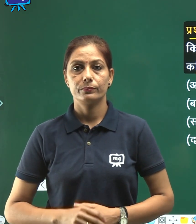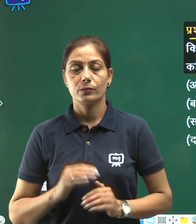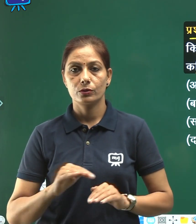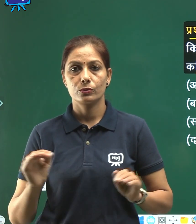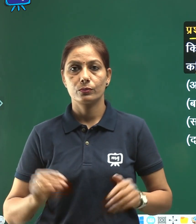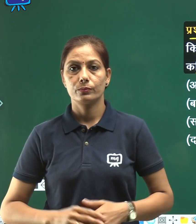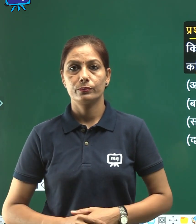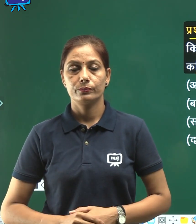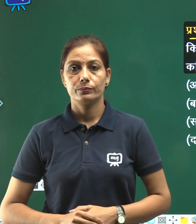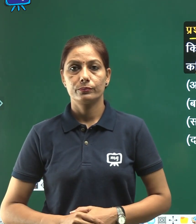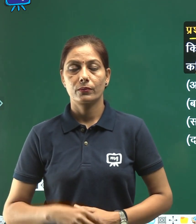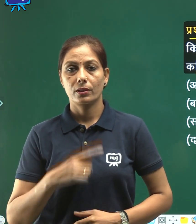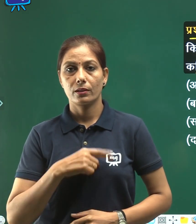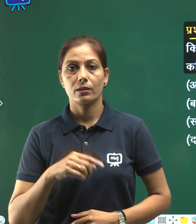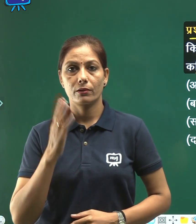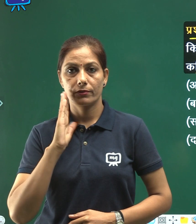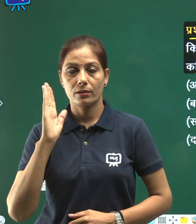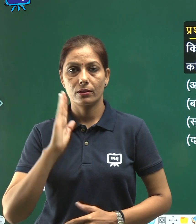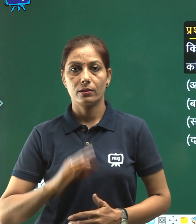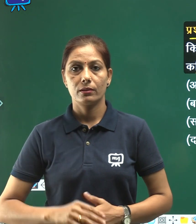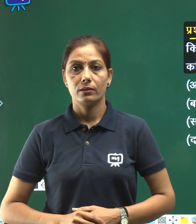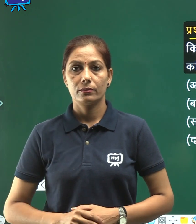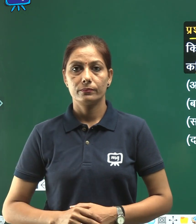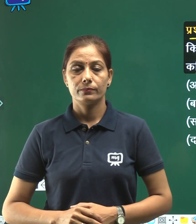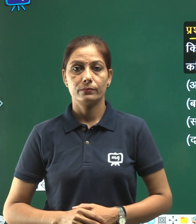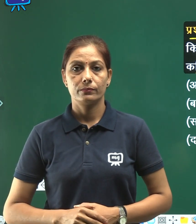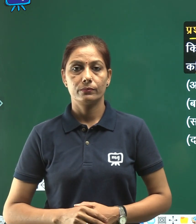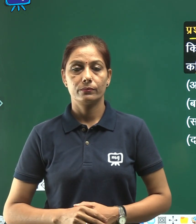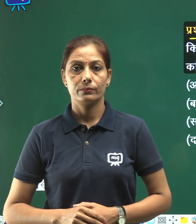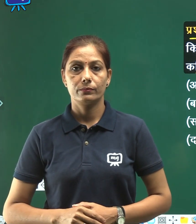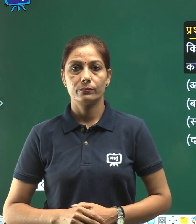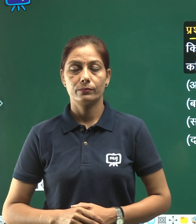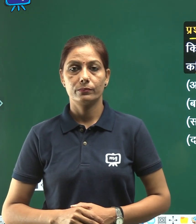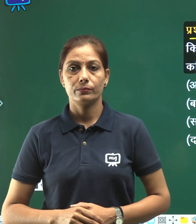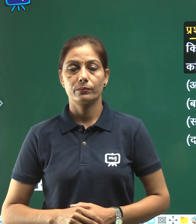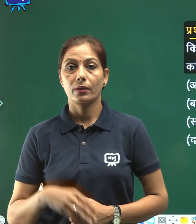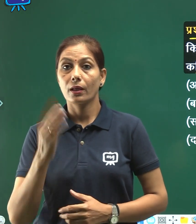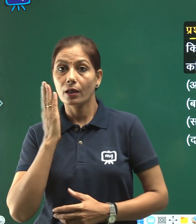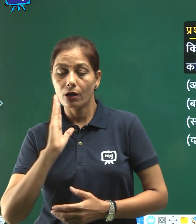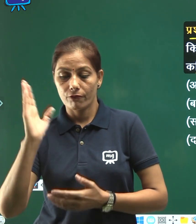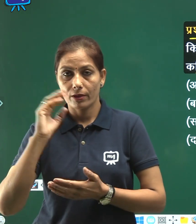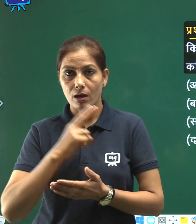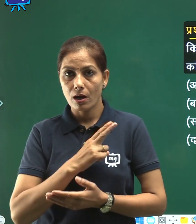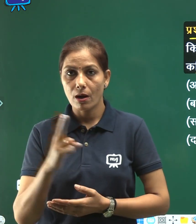बच्चों, यह कविता इन दिनों नामक काव्य संग्रह से ली गई है।